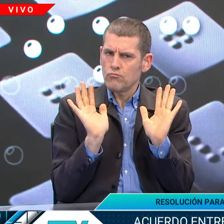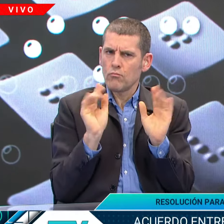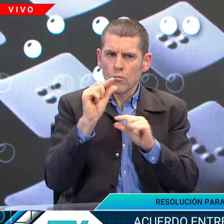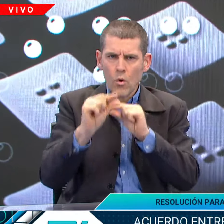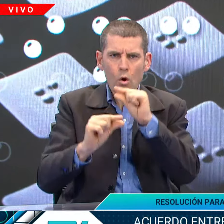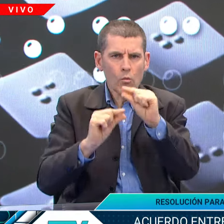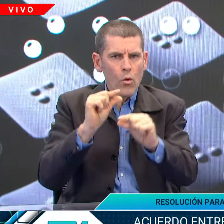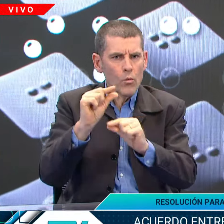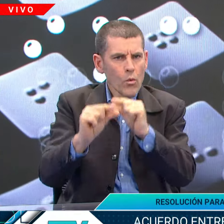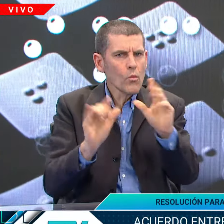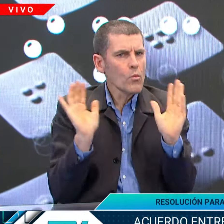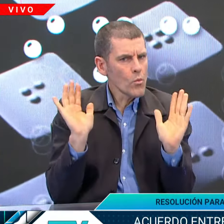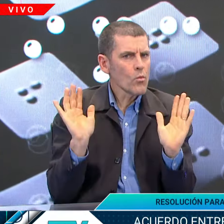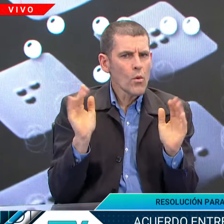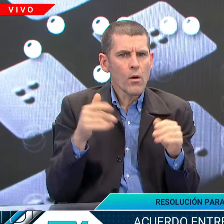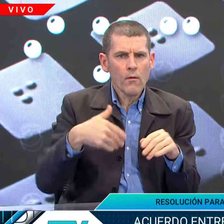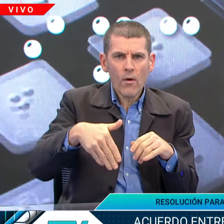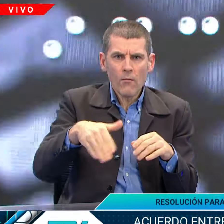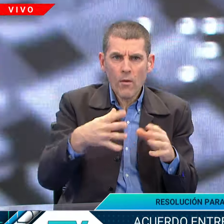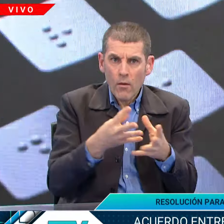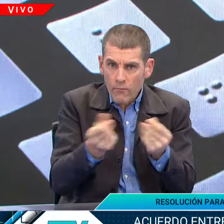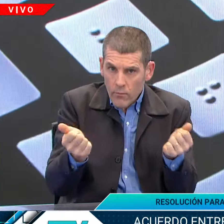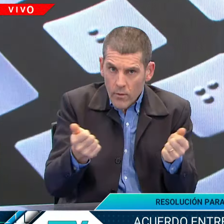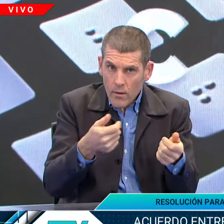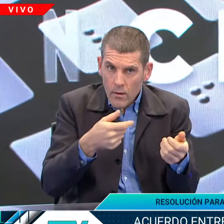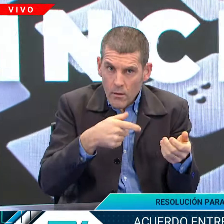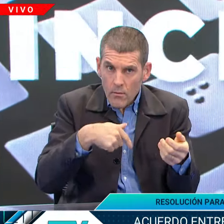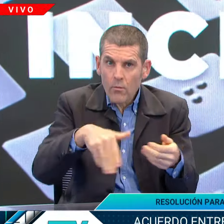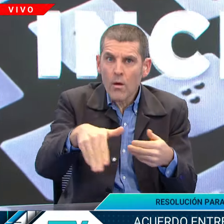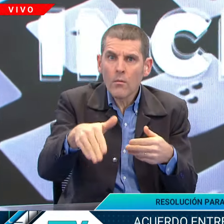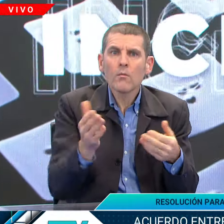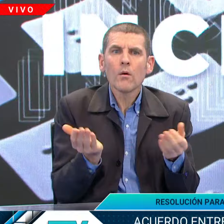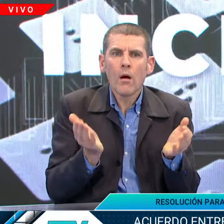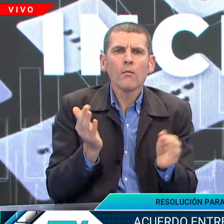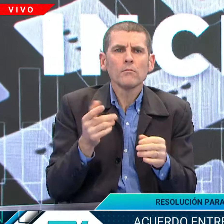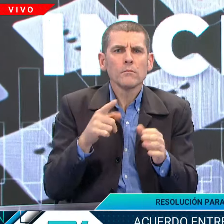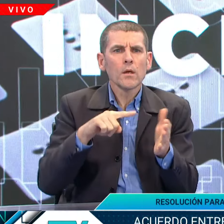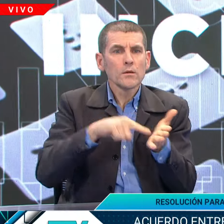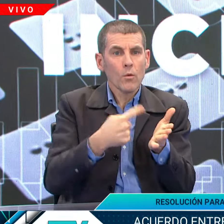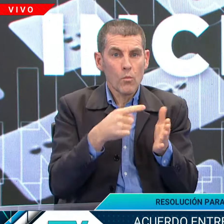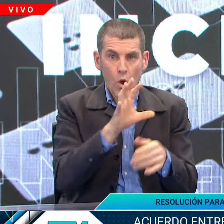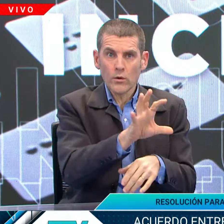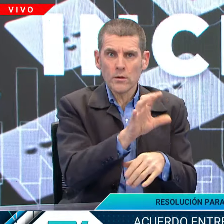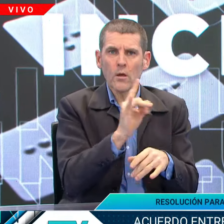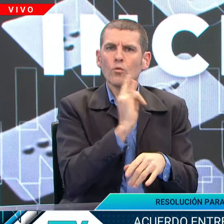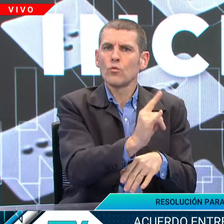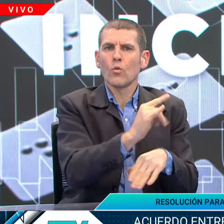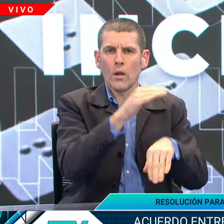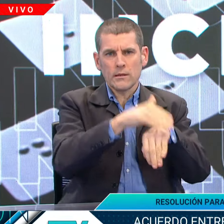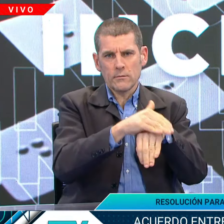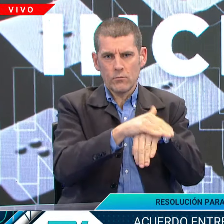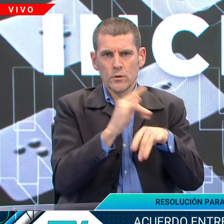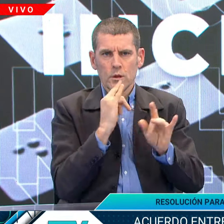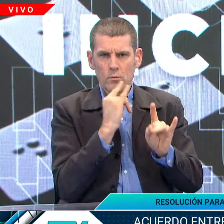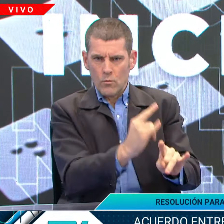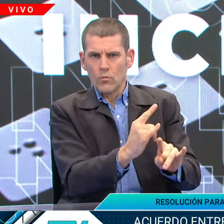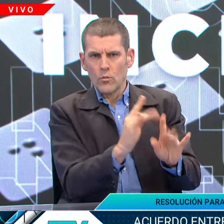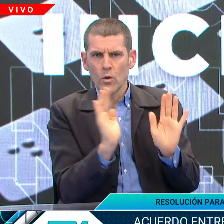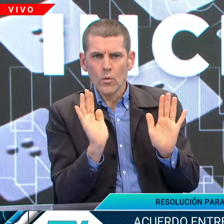fase final de negociación permitirá a la administración de la ciudad asumir la totalidad de las